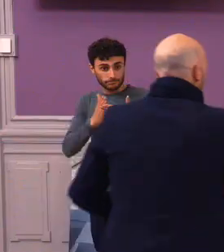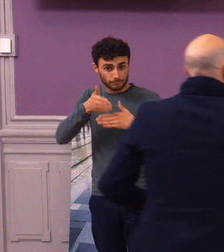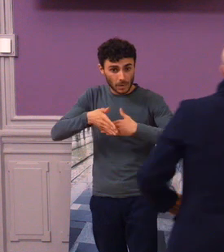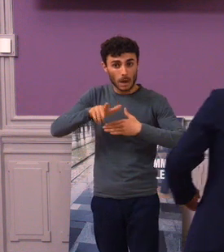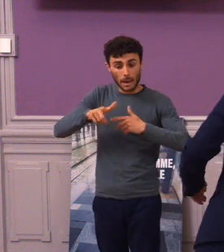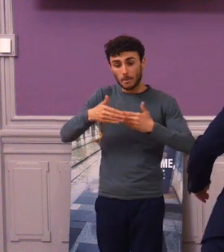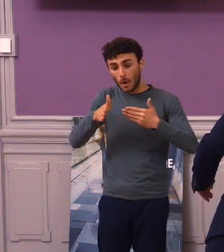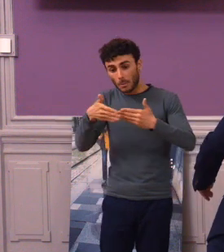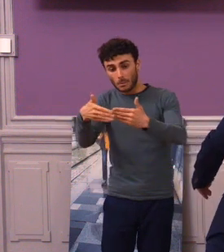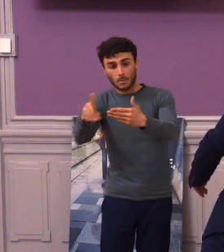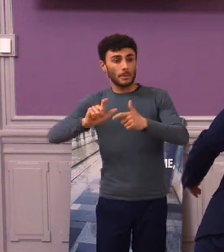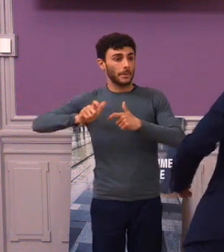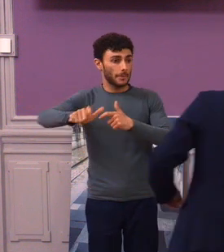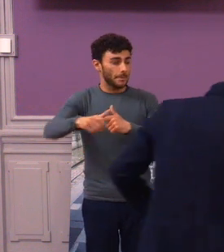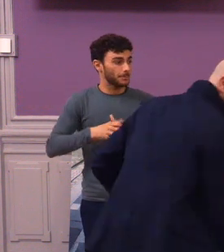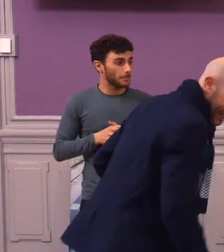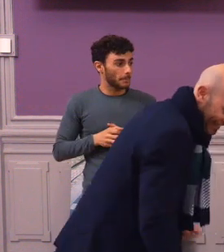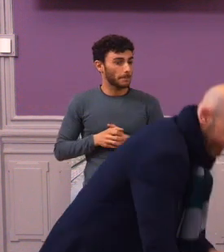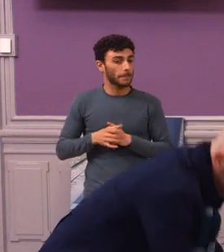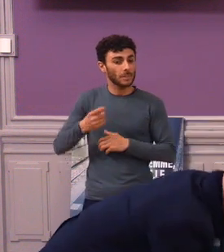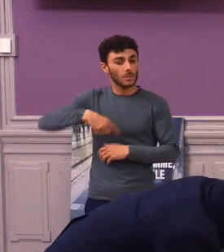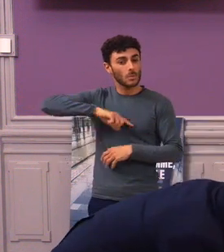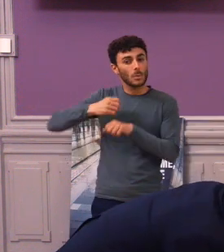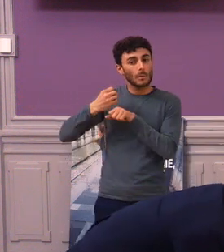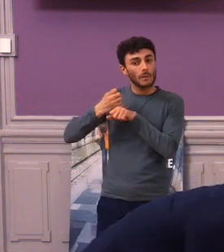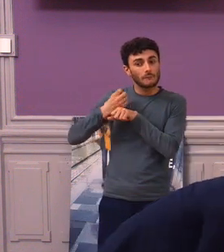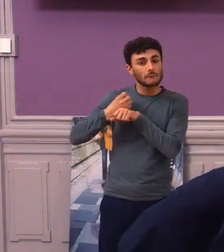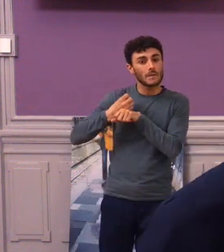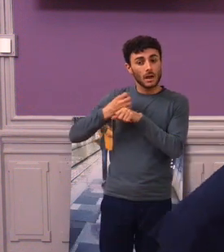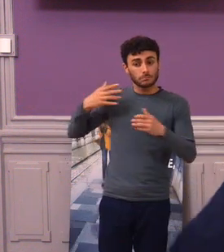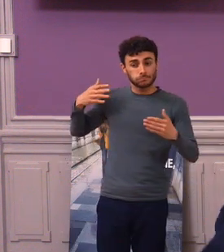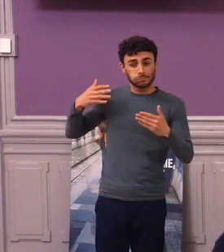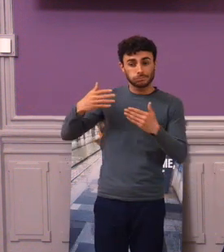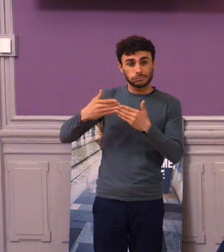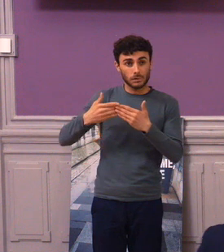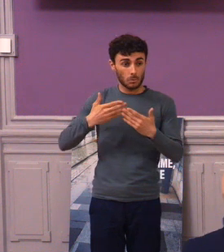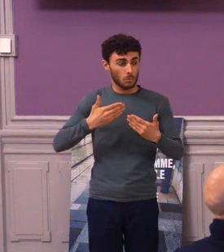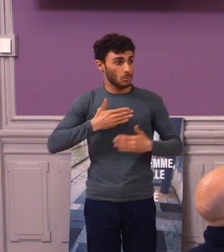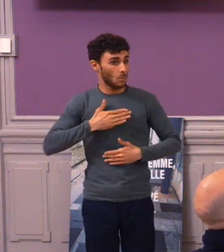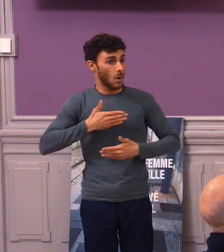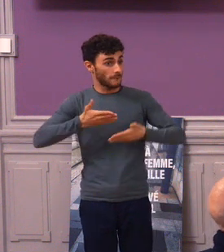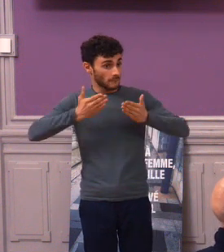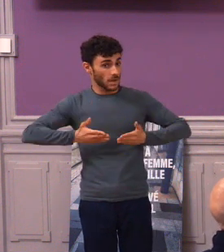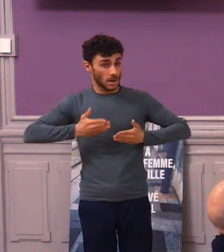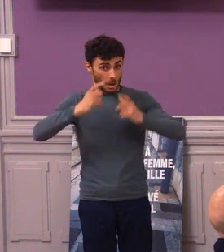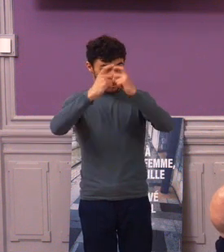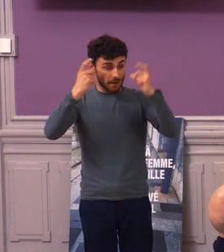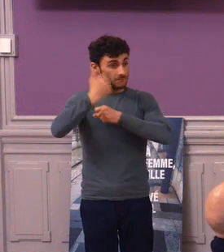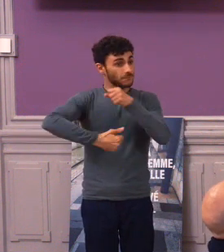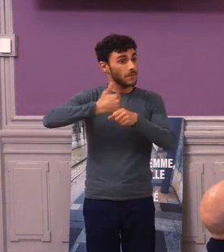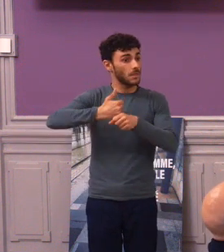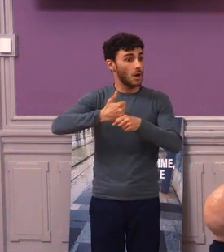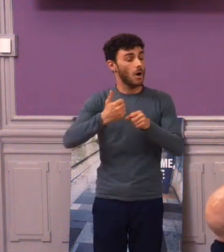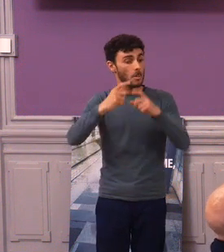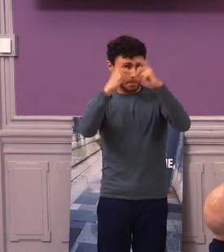on travaille dessus depuis moi officiellement ça fait un an que j'ai un contrat de